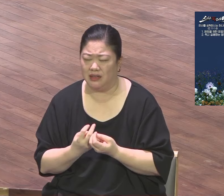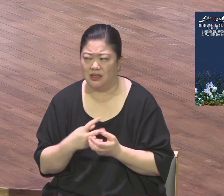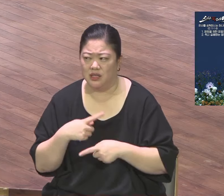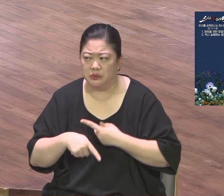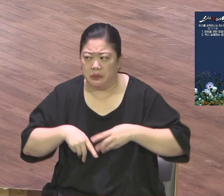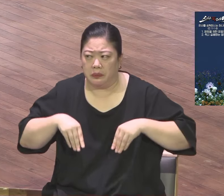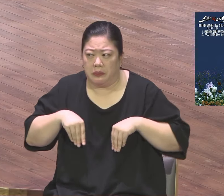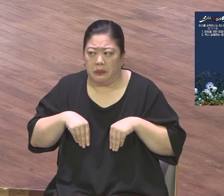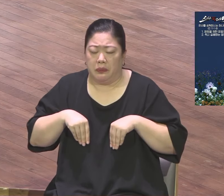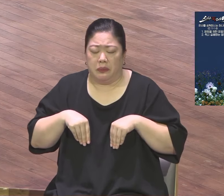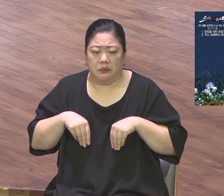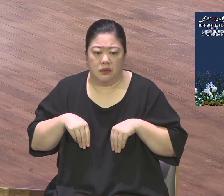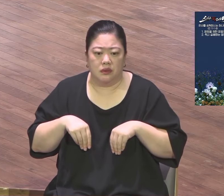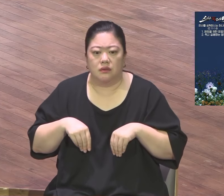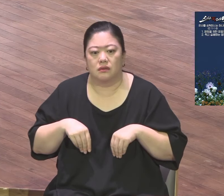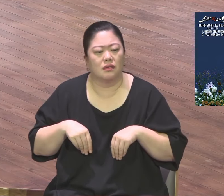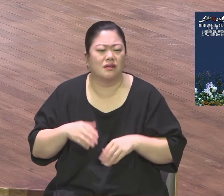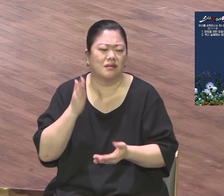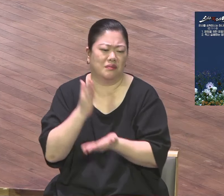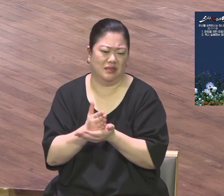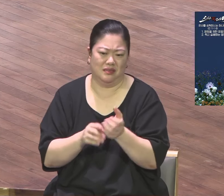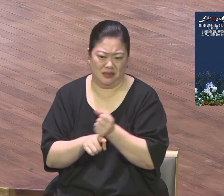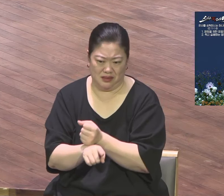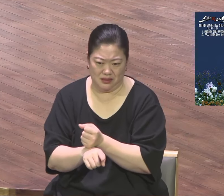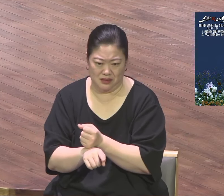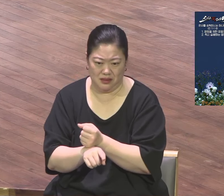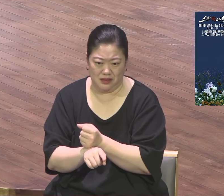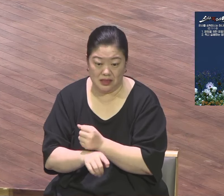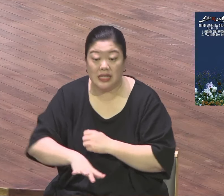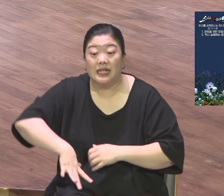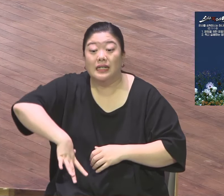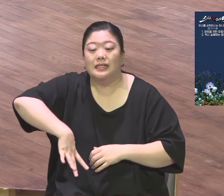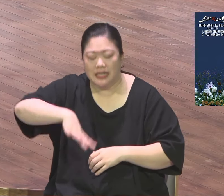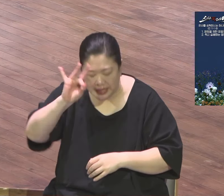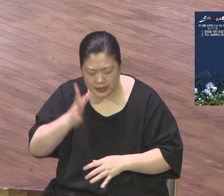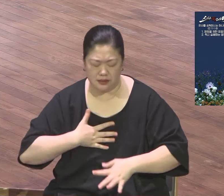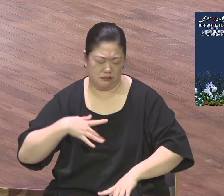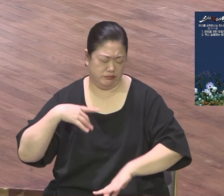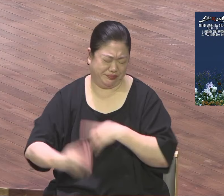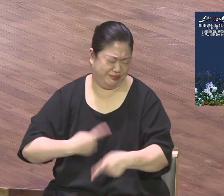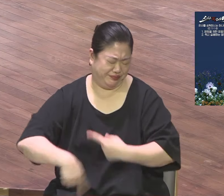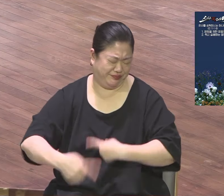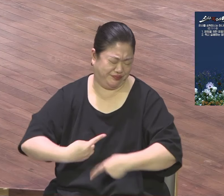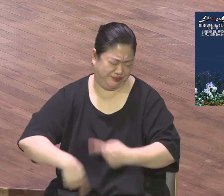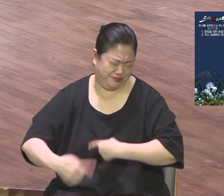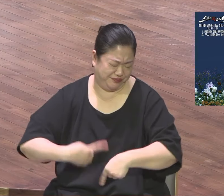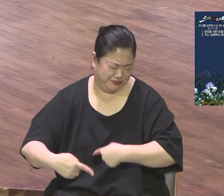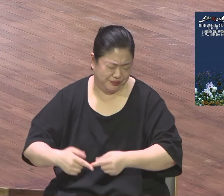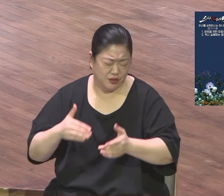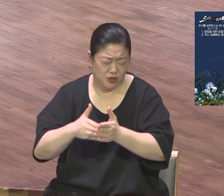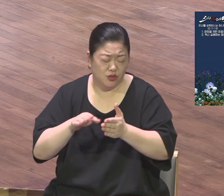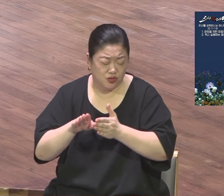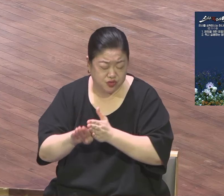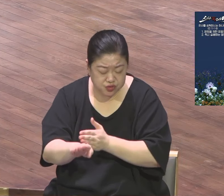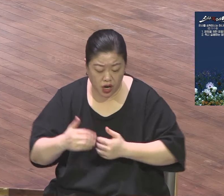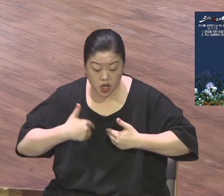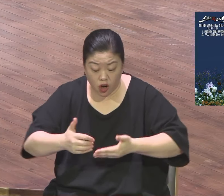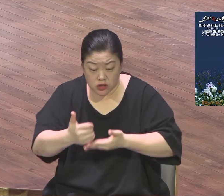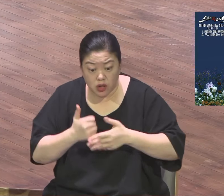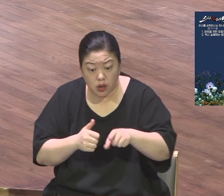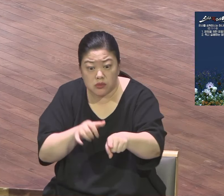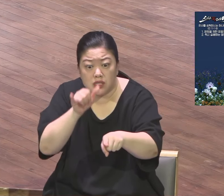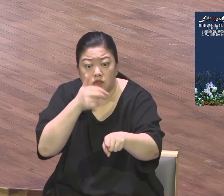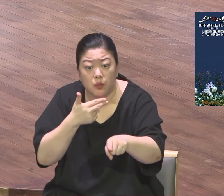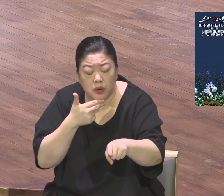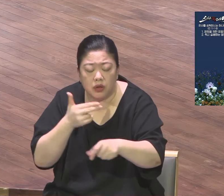사람 믿을까 안 믿을까 그 걱정하지 말아요. 뿌려 뿌려 그냥 뿌려 전해 놓고 그 다음에 하나님께 맡기라니까. 그 사람의